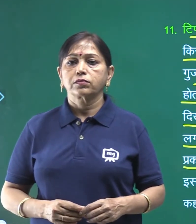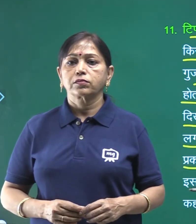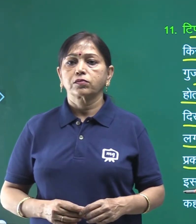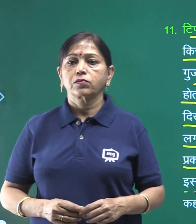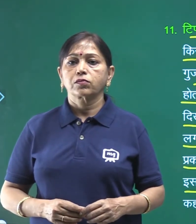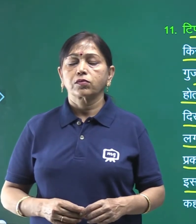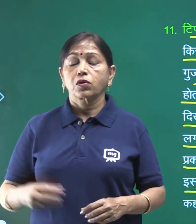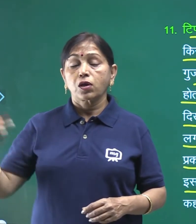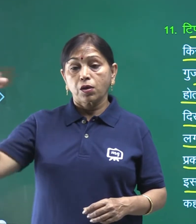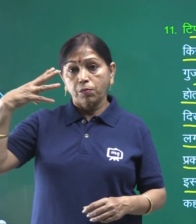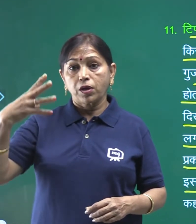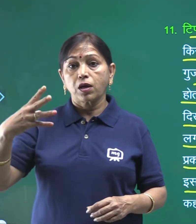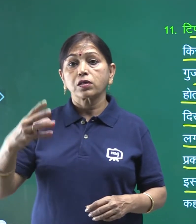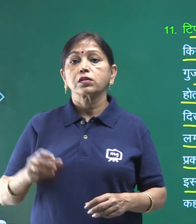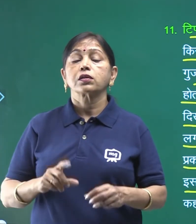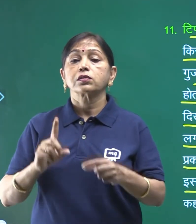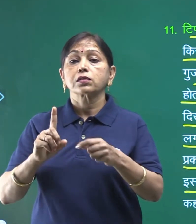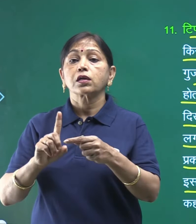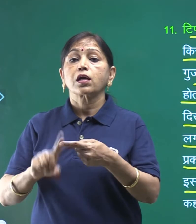प्रकाश की इस घटना को